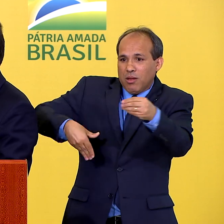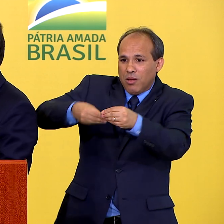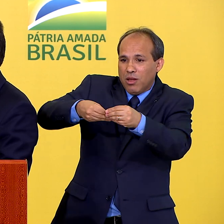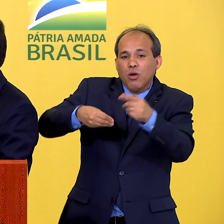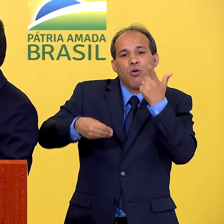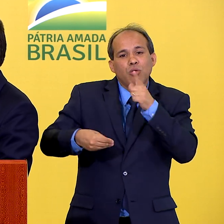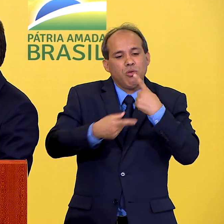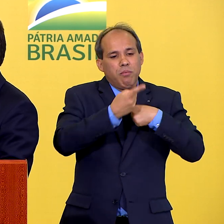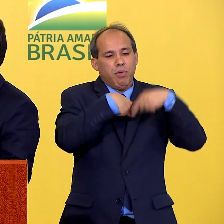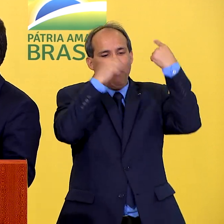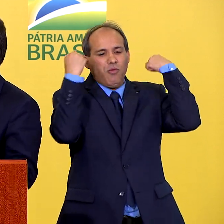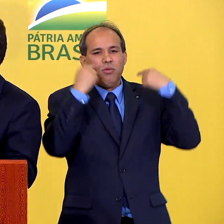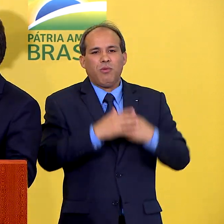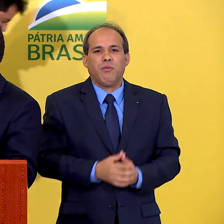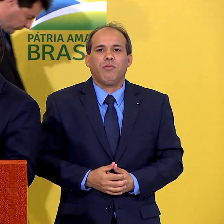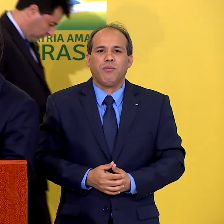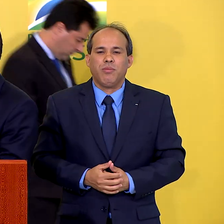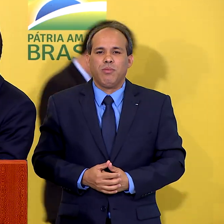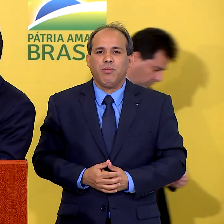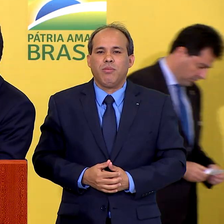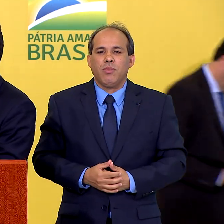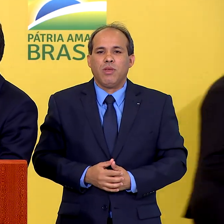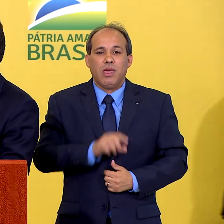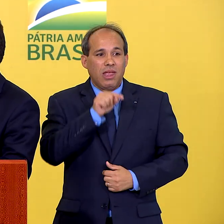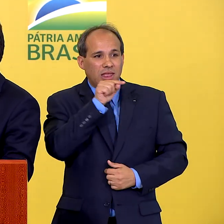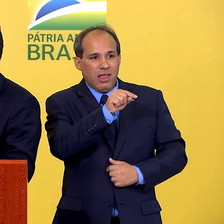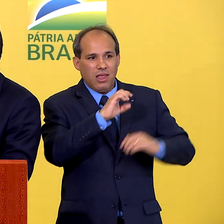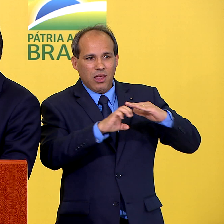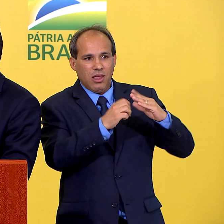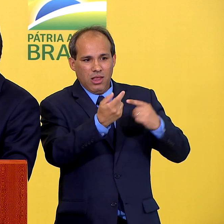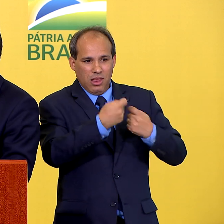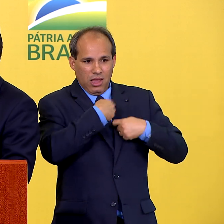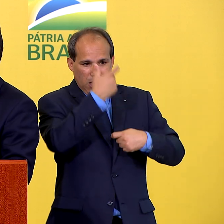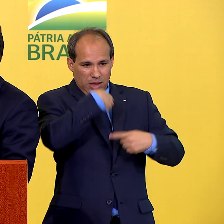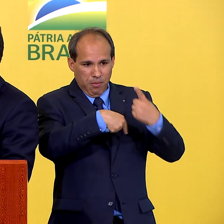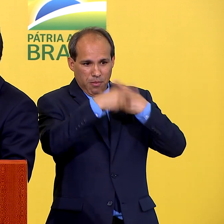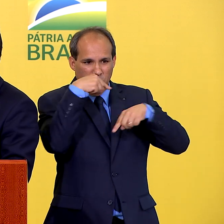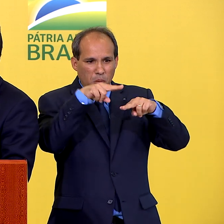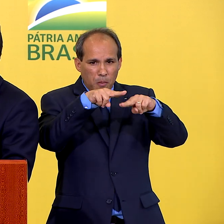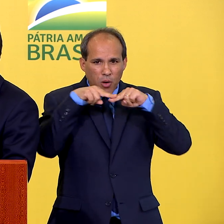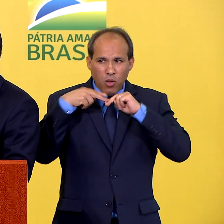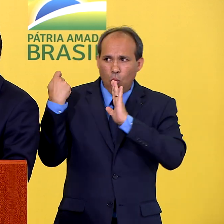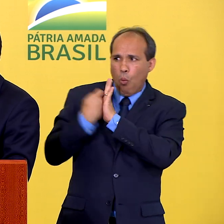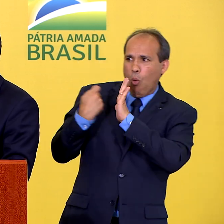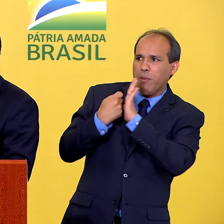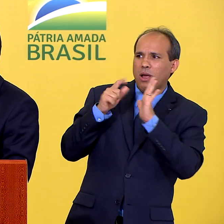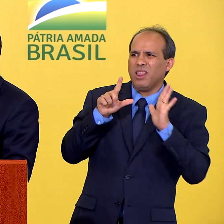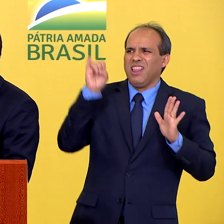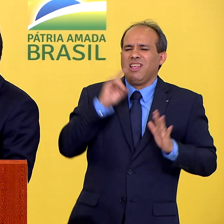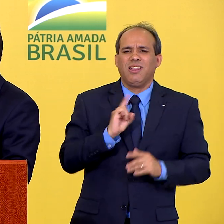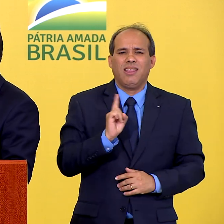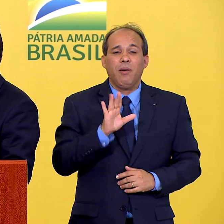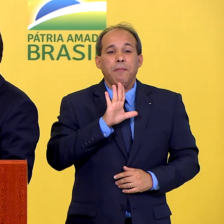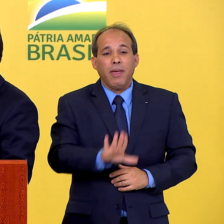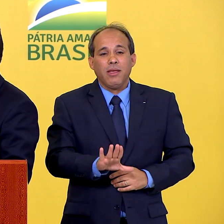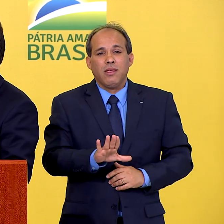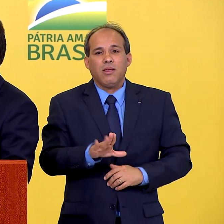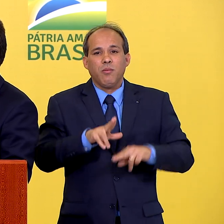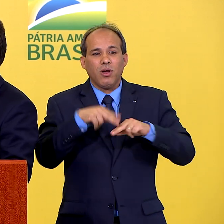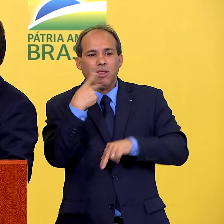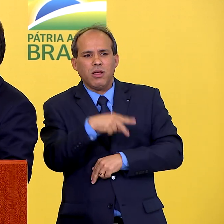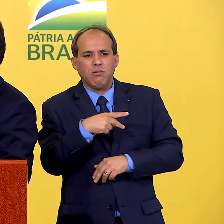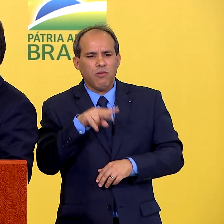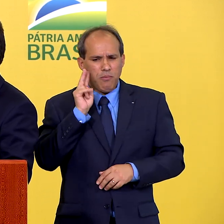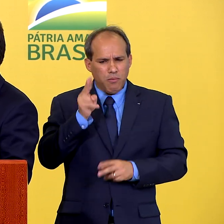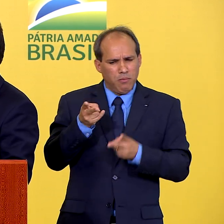promovido. Então isso mostra que aquele que promoveu não fez por causa de nenhuma força legal, mas pelo